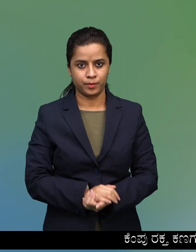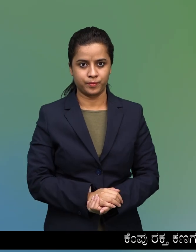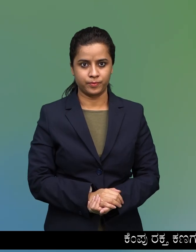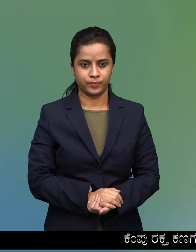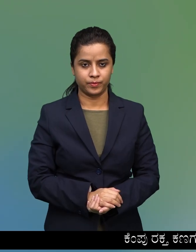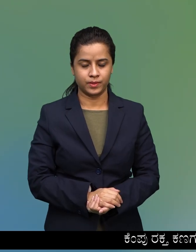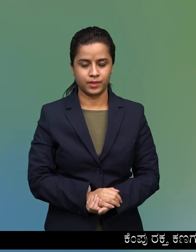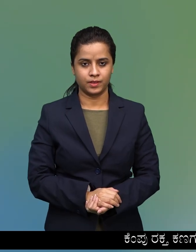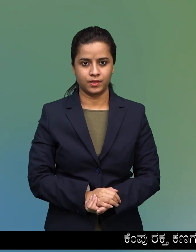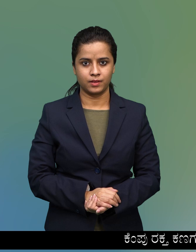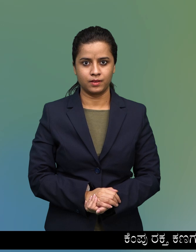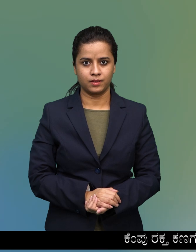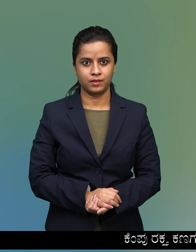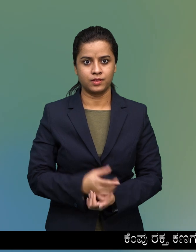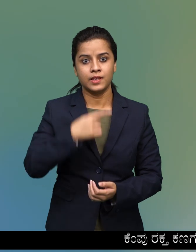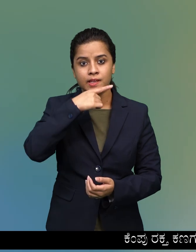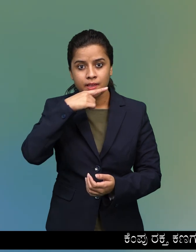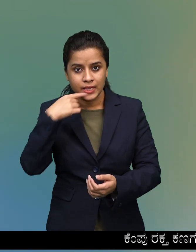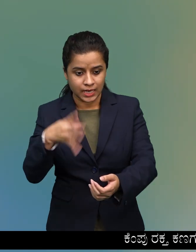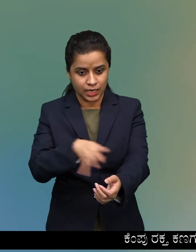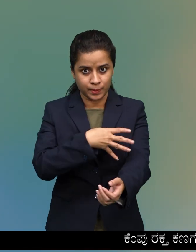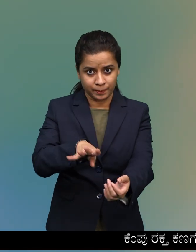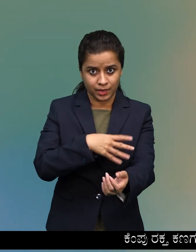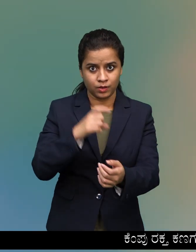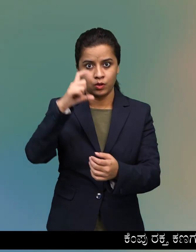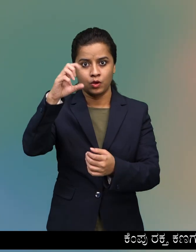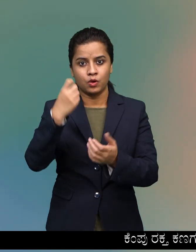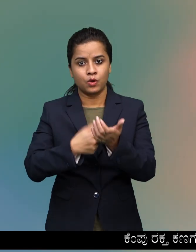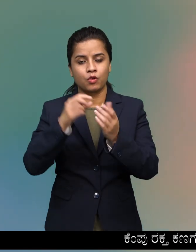ಕೆಂಪು ರಕ್ತ ಕಣಗಳು ಅಥವಾ ಎರಿಥ್ರೋಸೈಟ್ಗಳು,